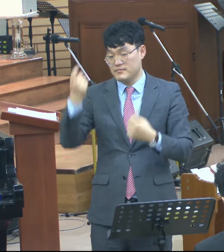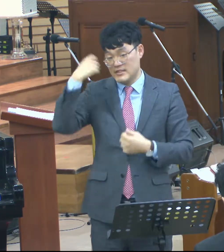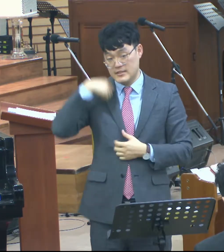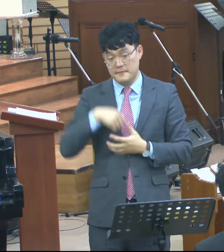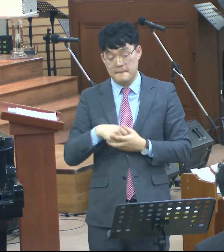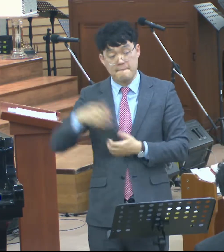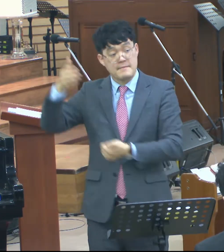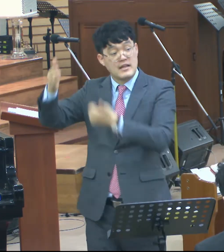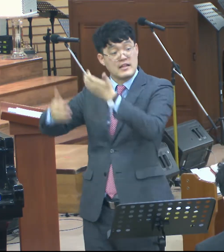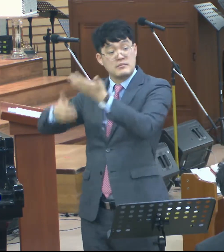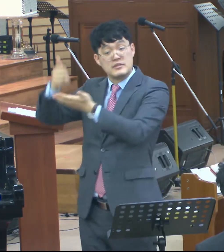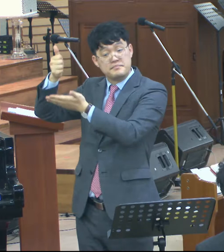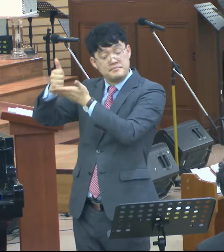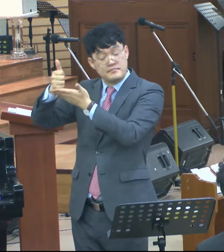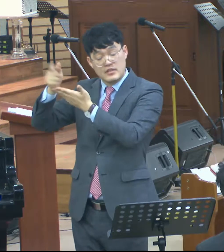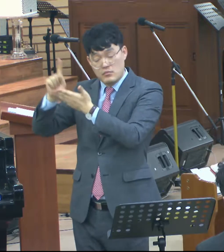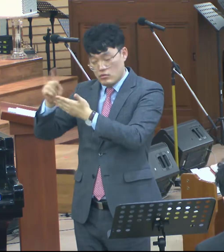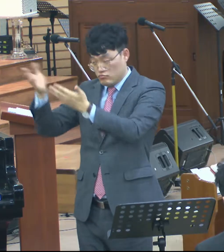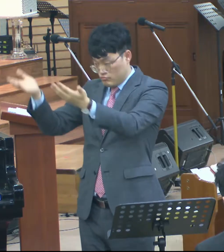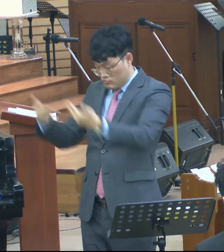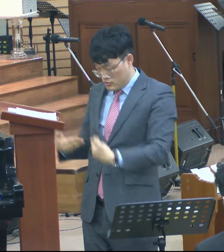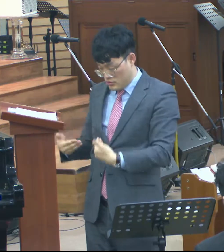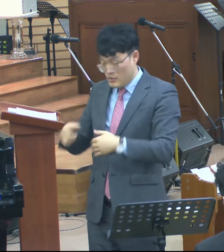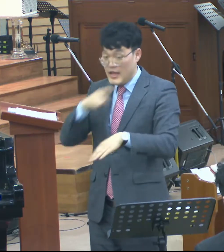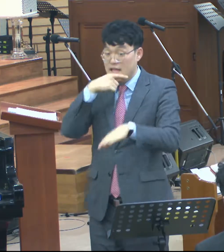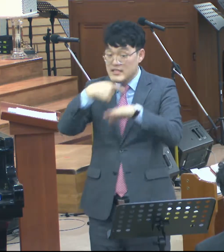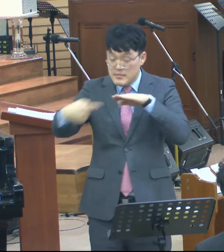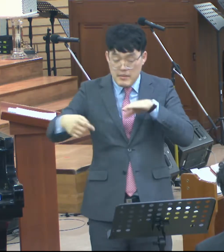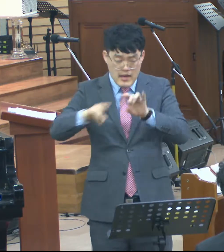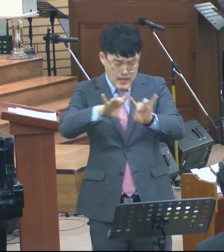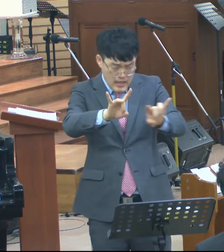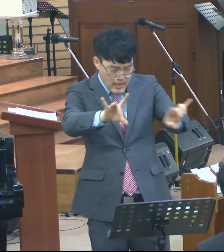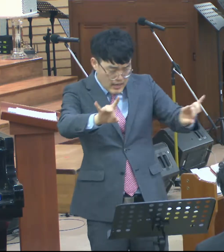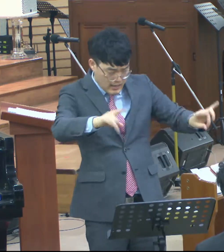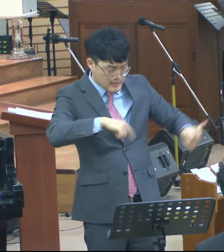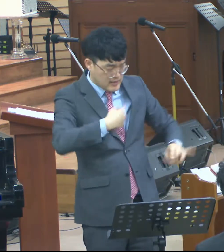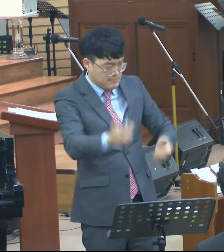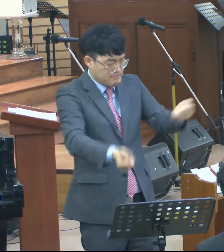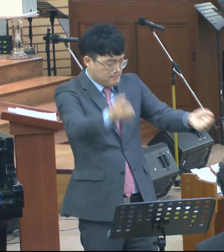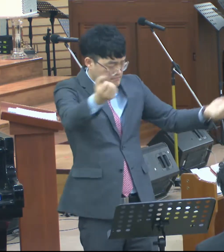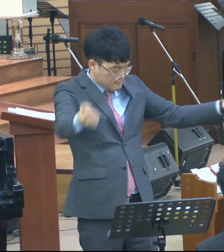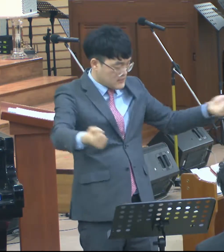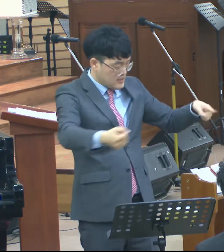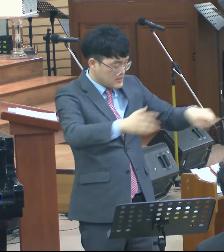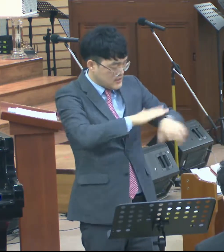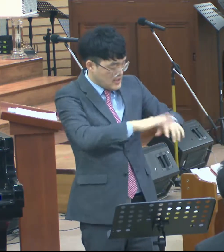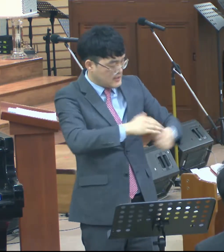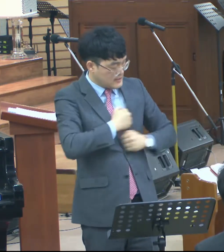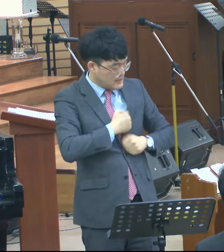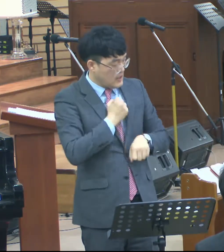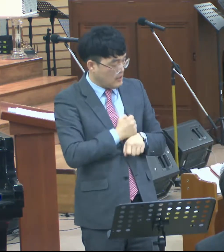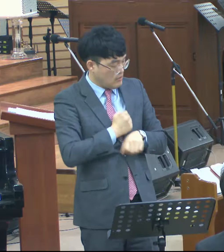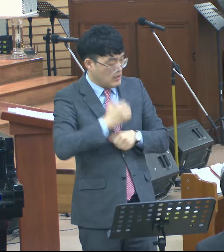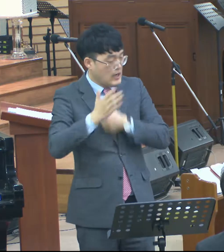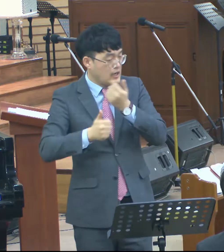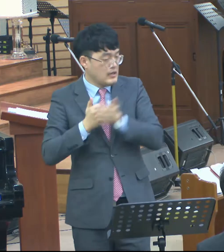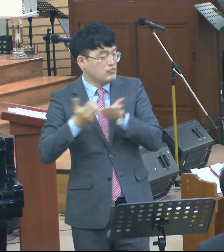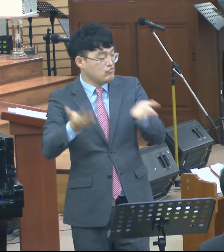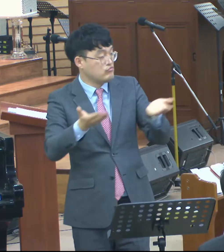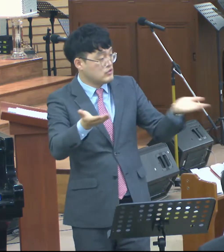하나님은 기업을 주시고 지파별로 그걸 잘 보존해서 상속하라고 하심으로 하나님 주시는 땅 위에서 자손만대에 살게 하시려는